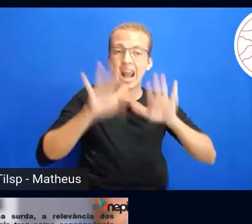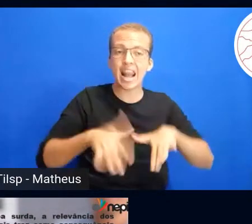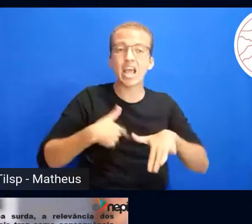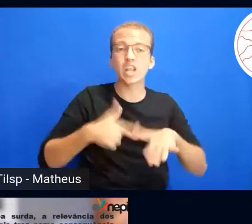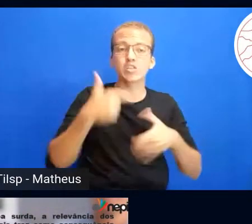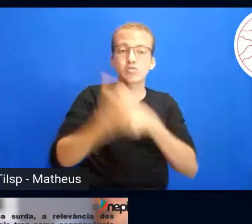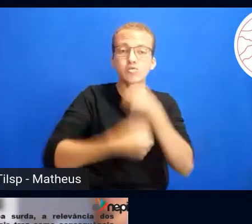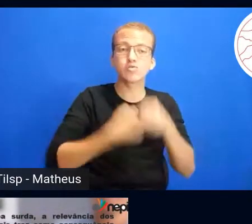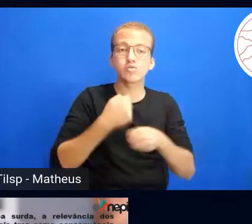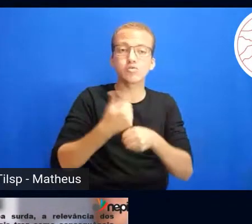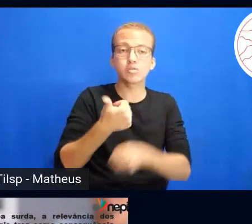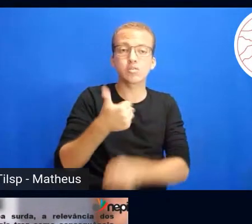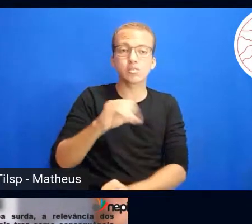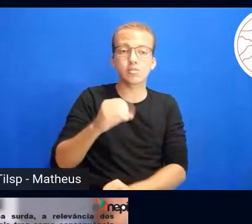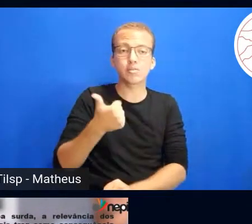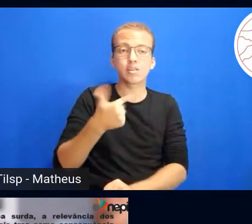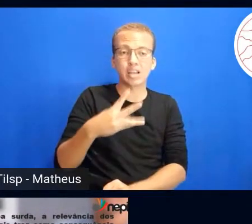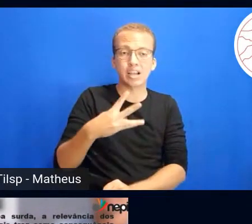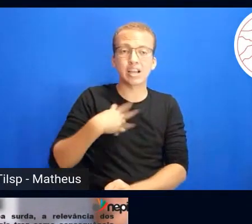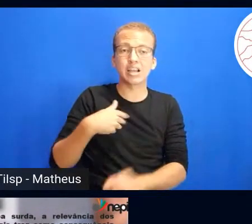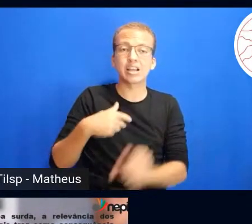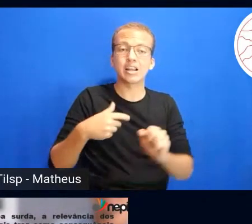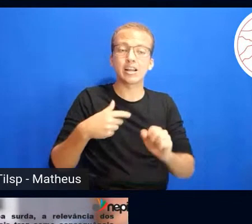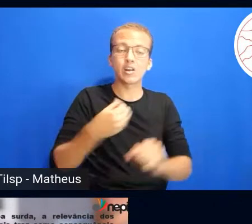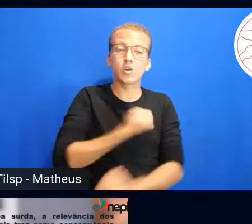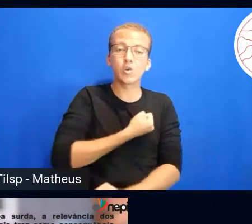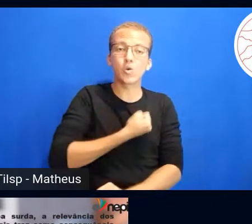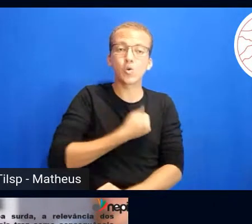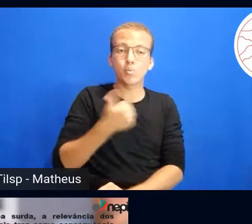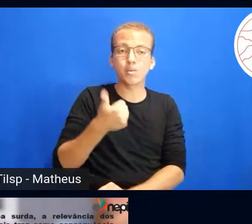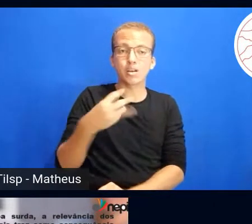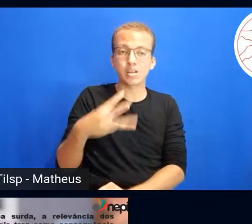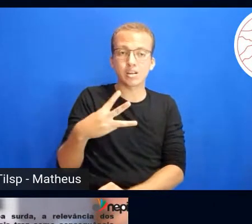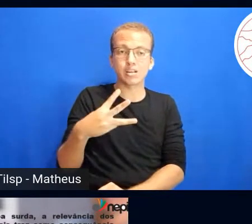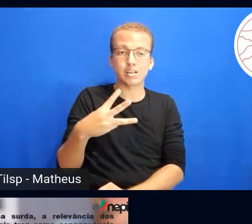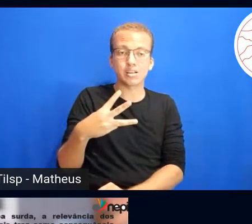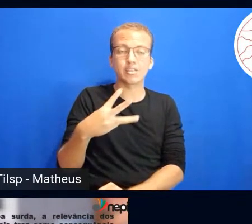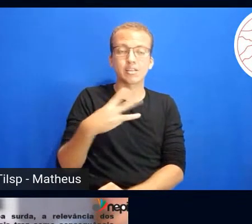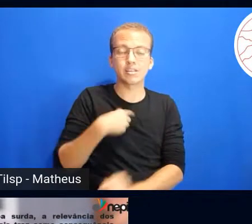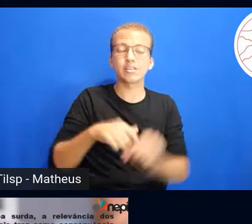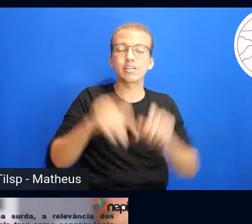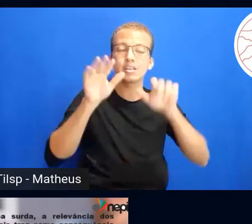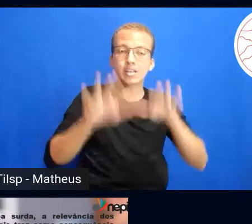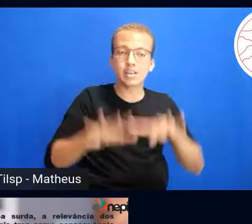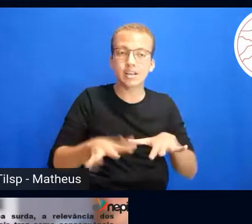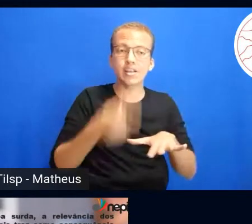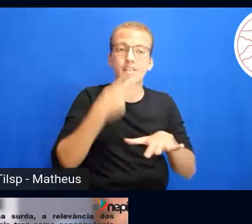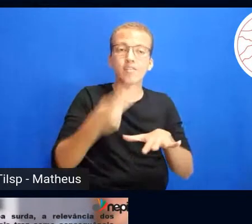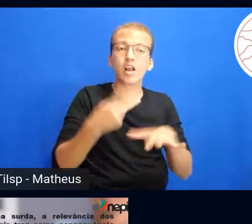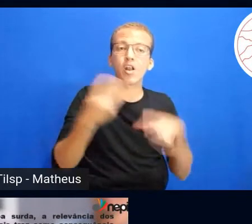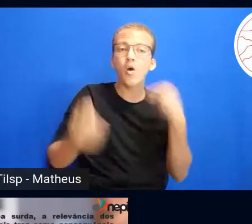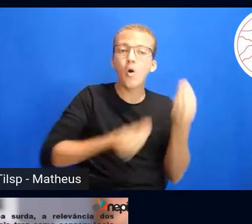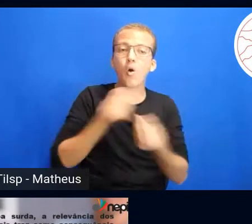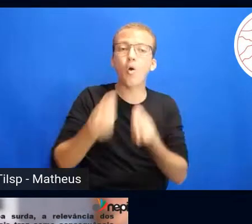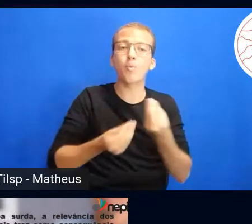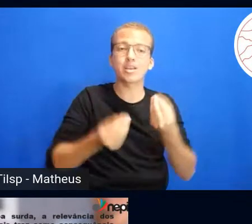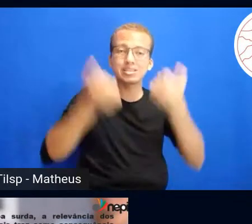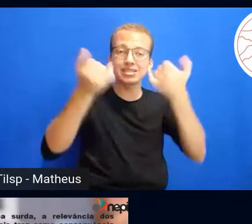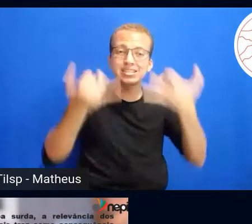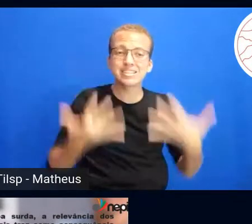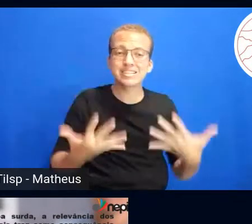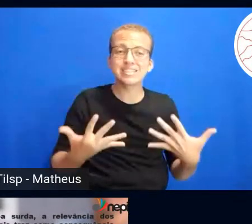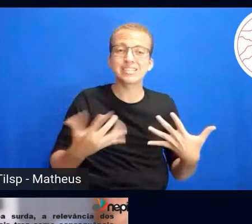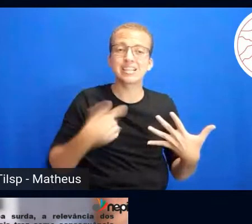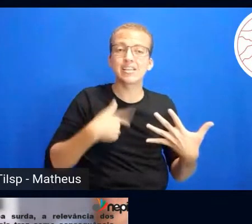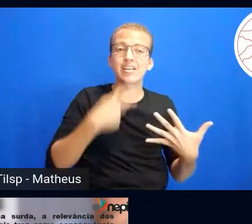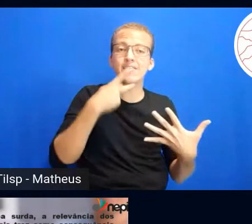13. Esse relatório foi organizado pelos próprios surdos e e dizendo como seria essa experiência para eles. Então, diz